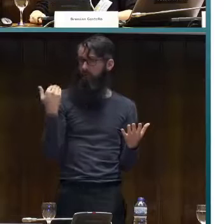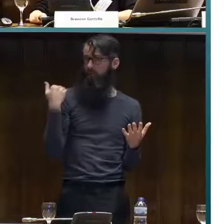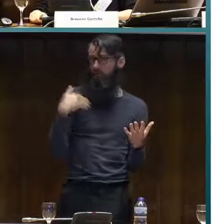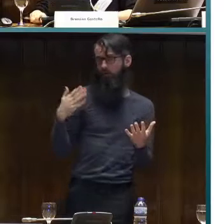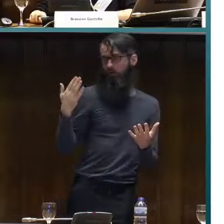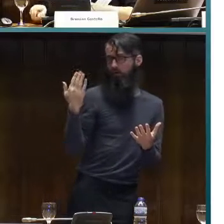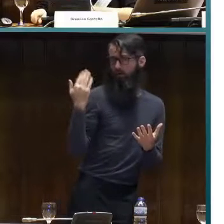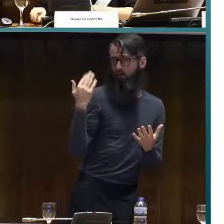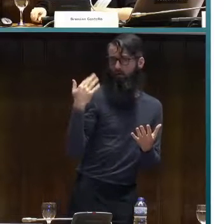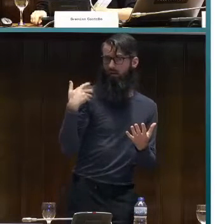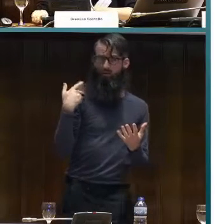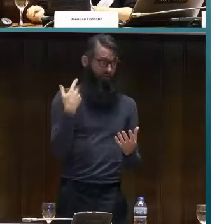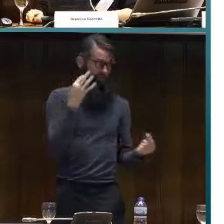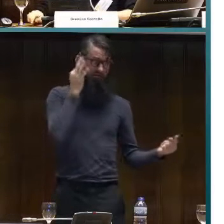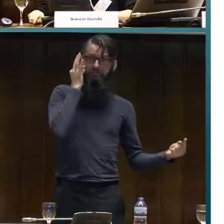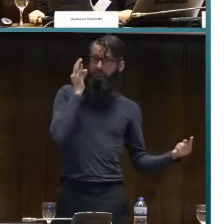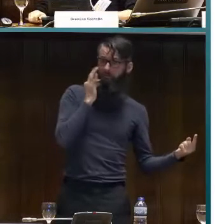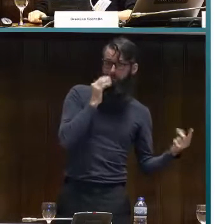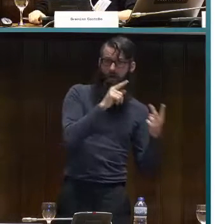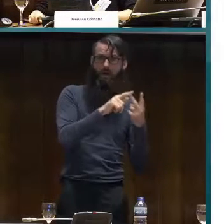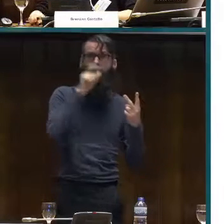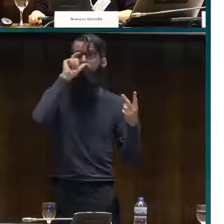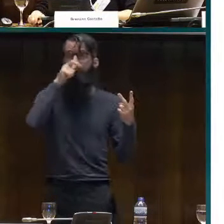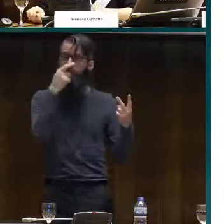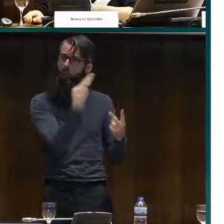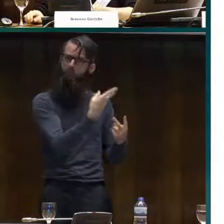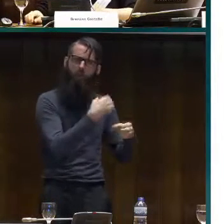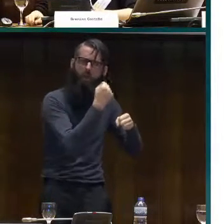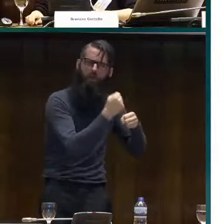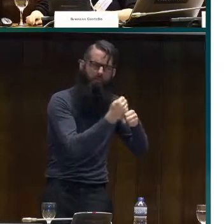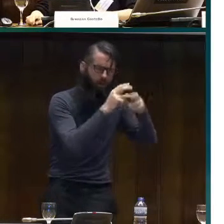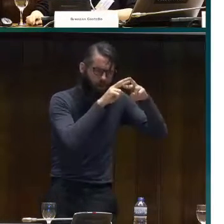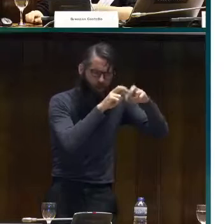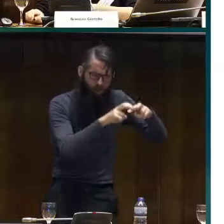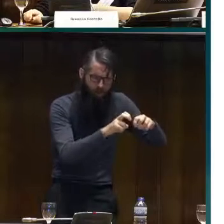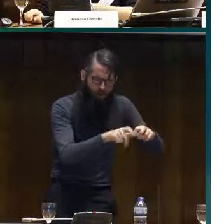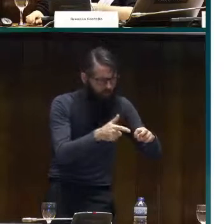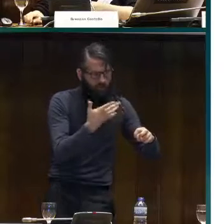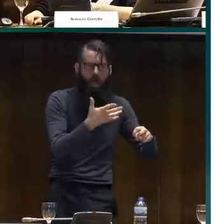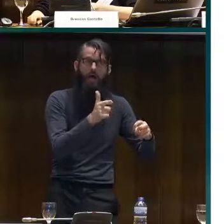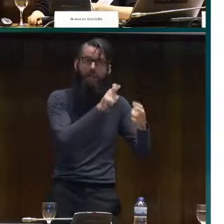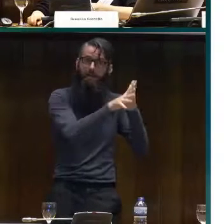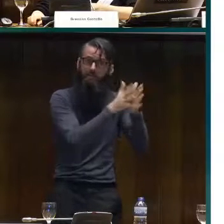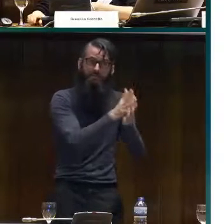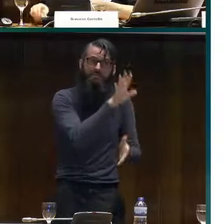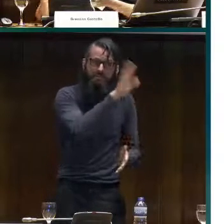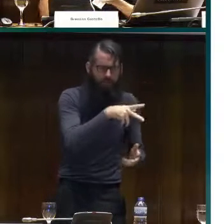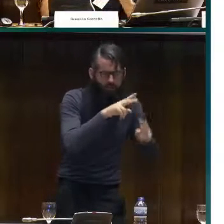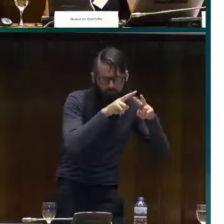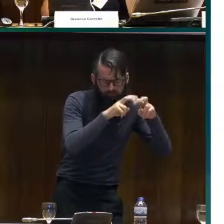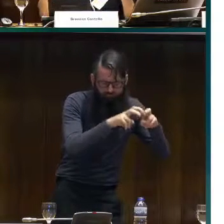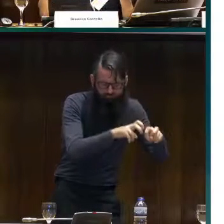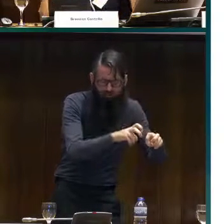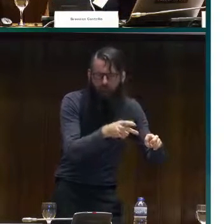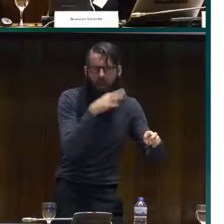Quer sobre la referencia impersonal en lengua de signos catalana, pero aquí queríamos adoptar una perspectiva contrastiva y